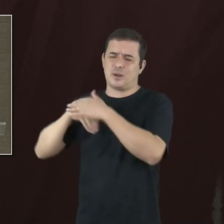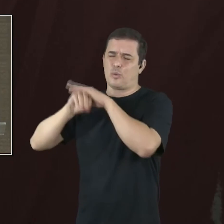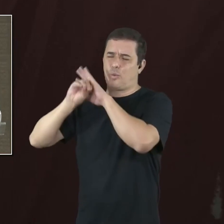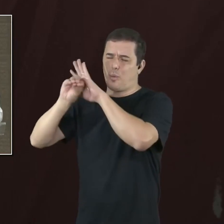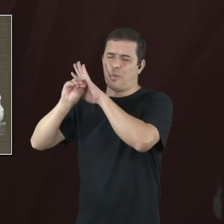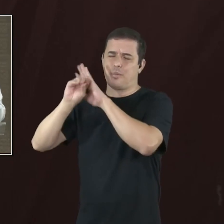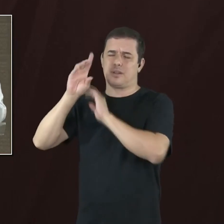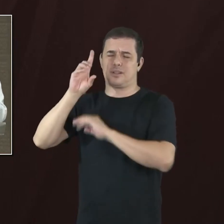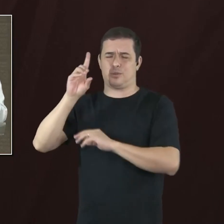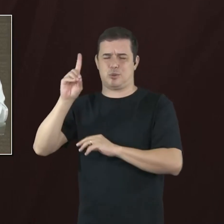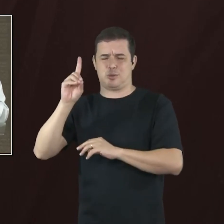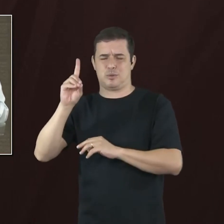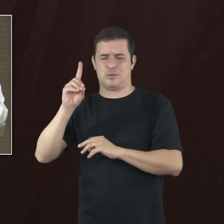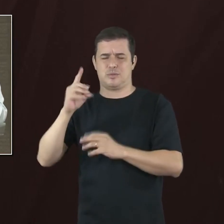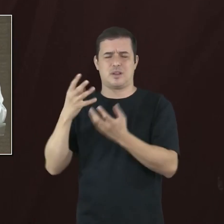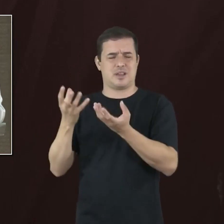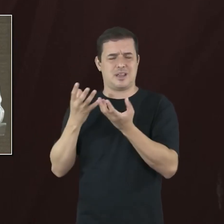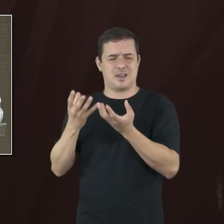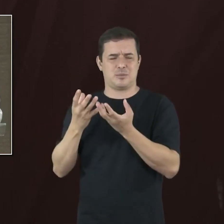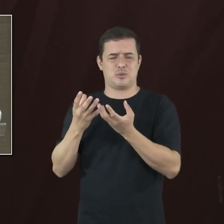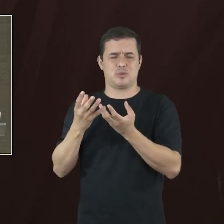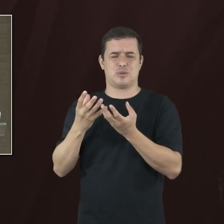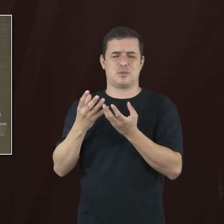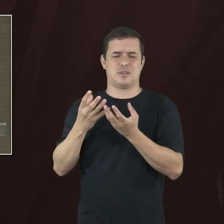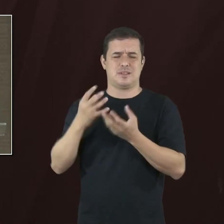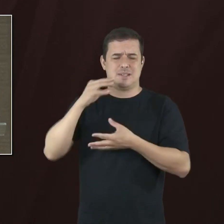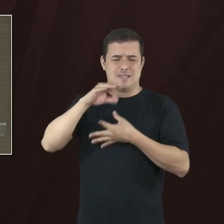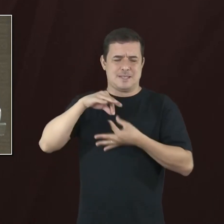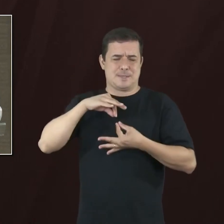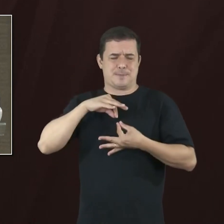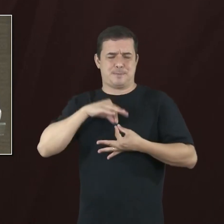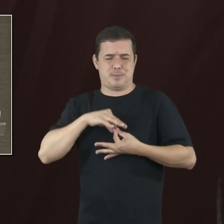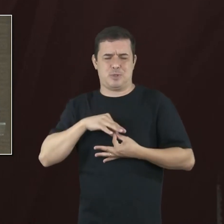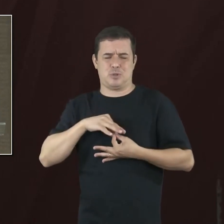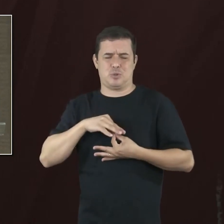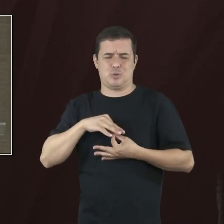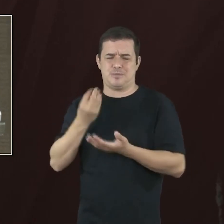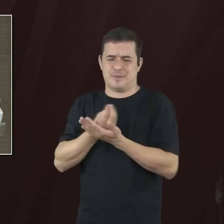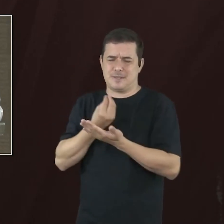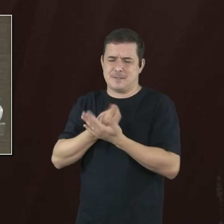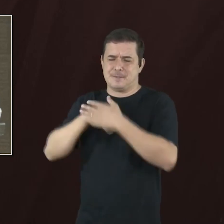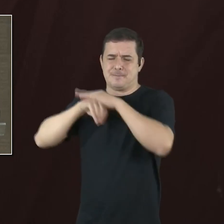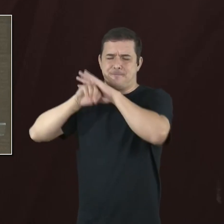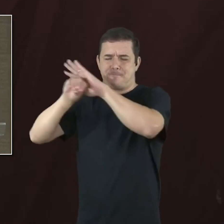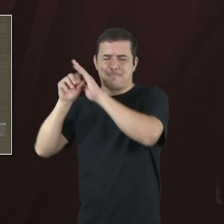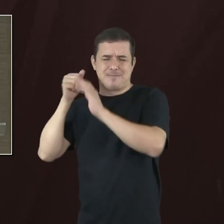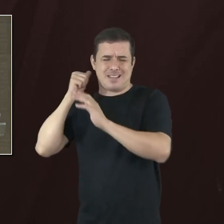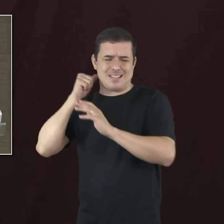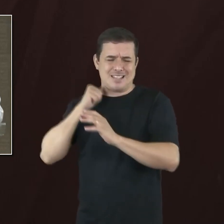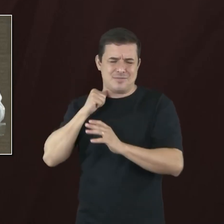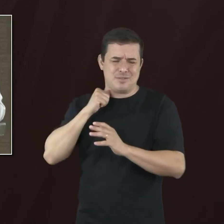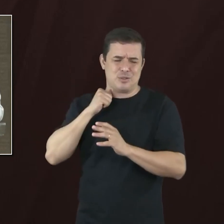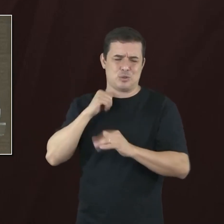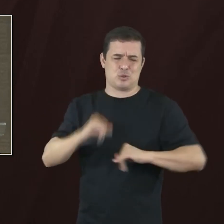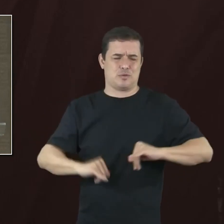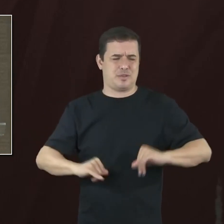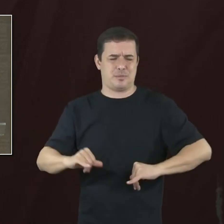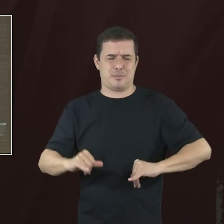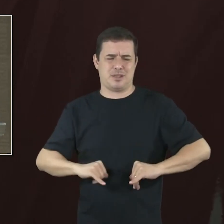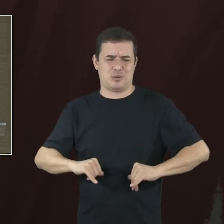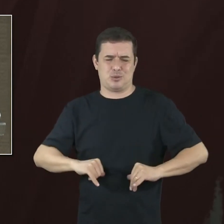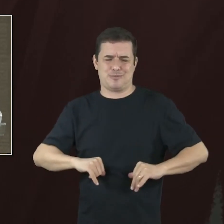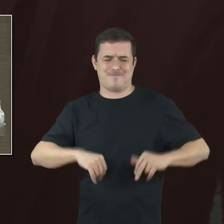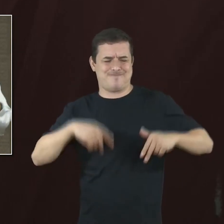mesmos. Nós queremos, Senhor, ter esse mesmo espírito de entrega, de sacrifício, de martírio, também de